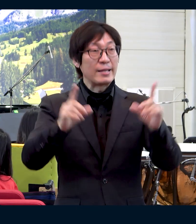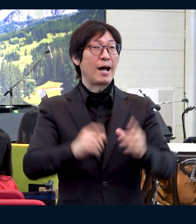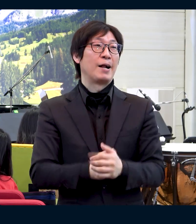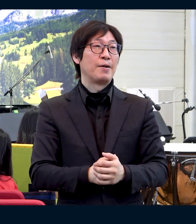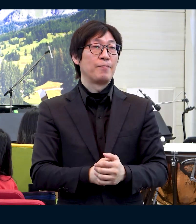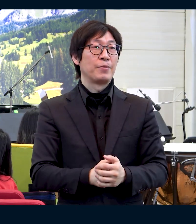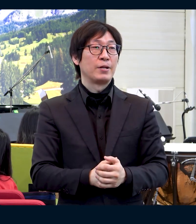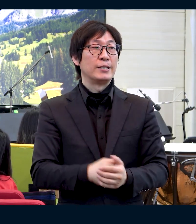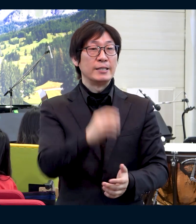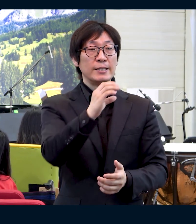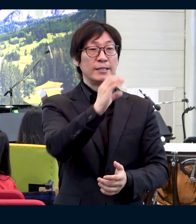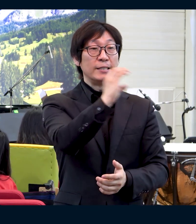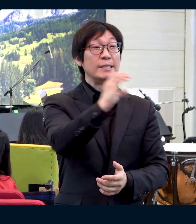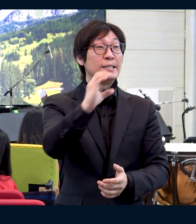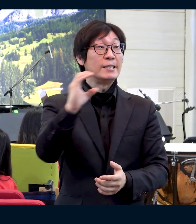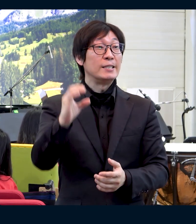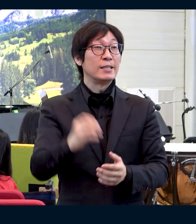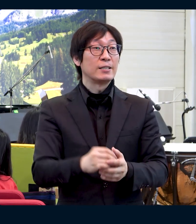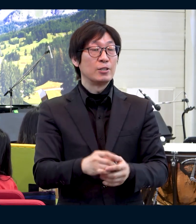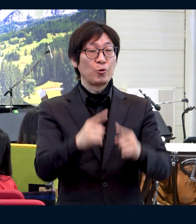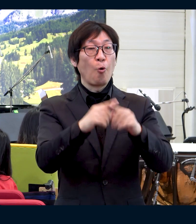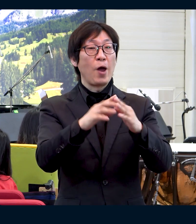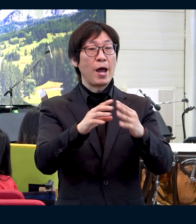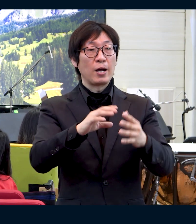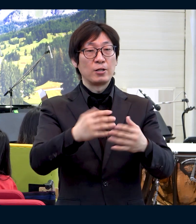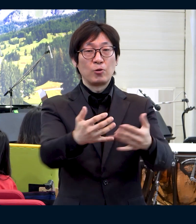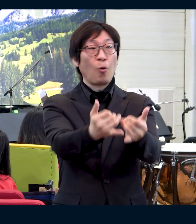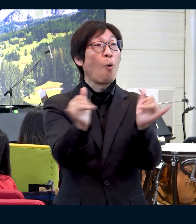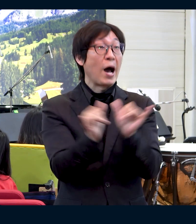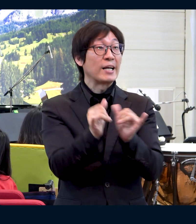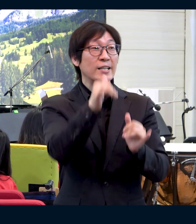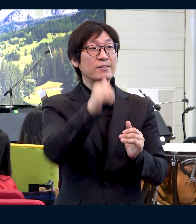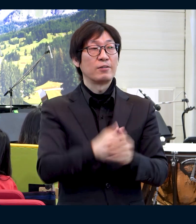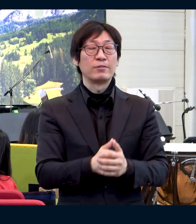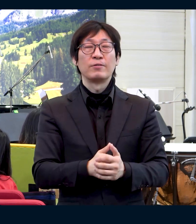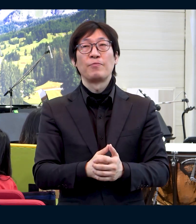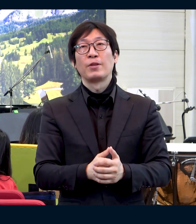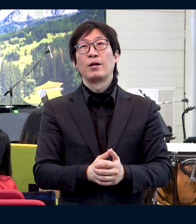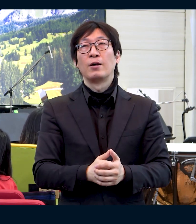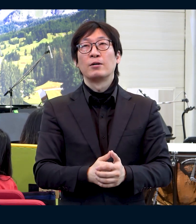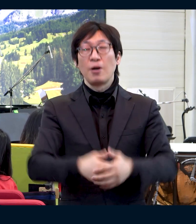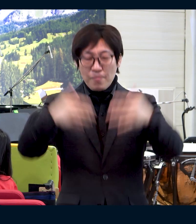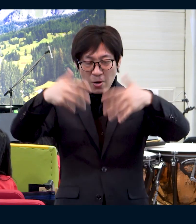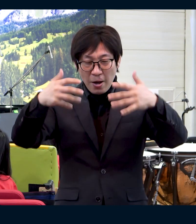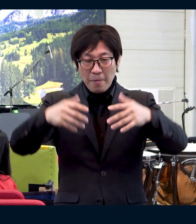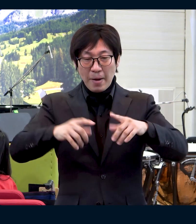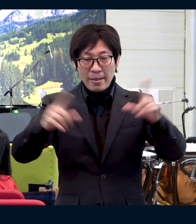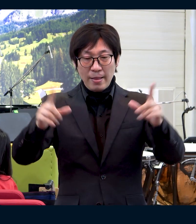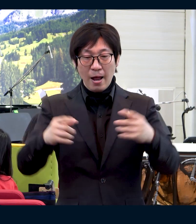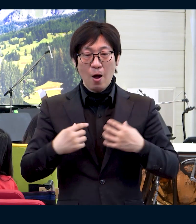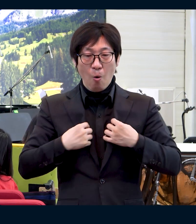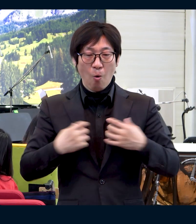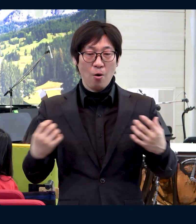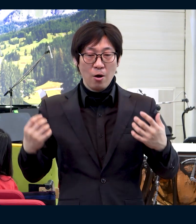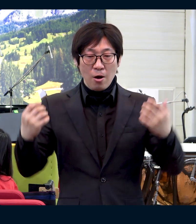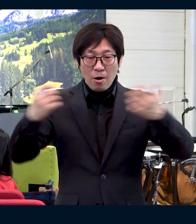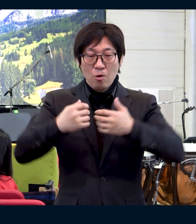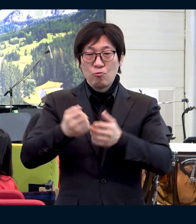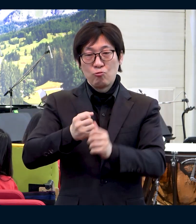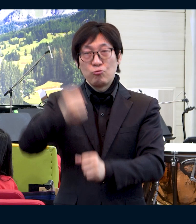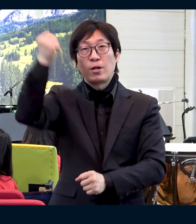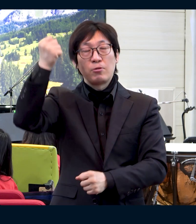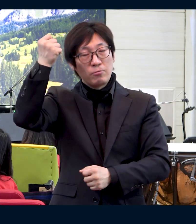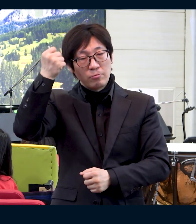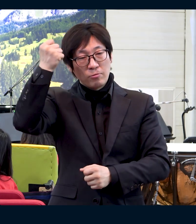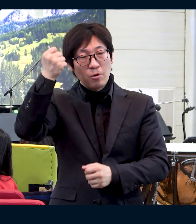그럼에도 전국에 있는 대학생들이 다 모였다 싶을 정도로 운동장에 그렇게 비가 오는데도 불구하고 우비를 입고 우산을